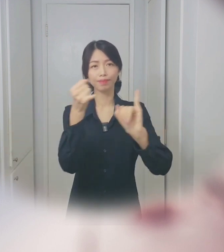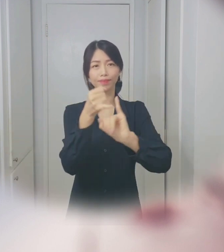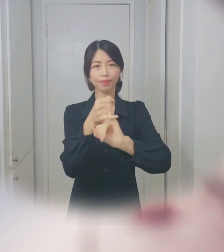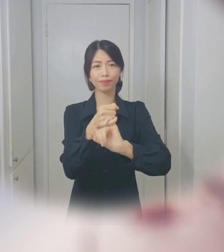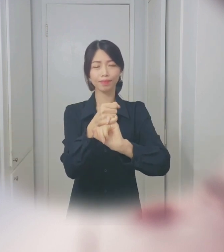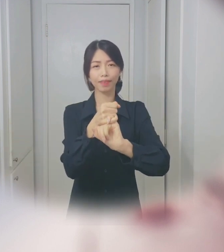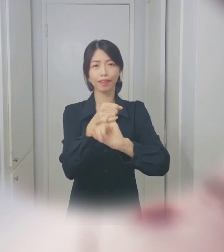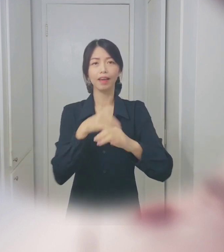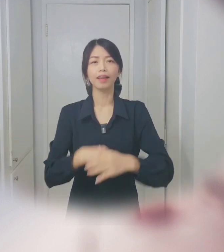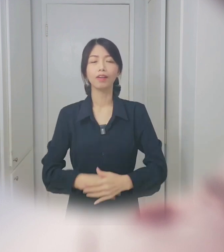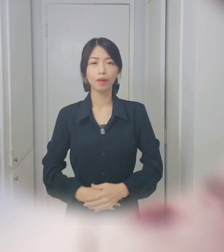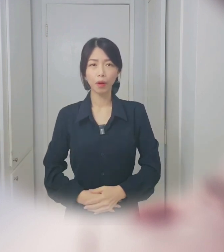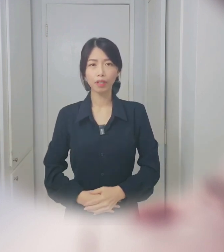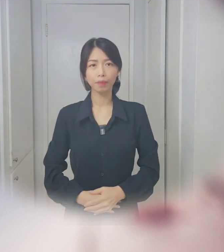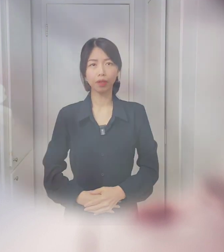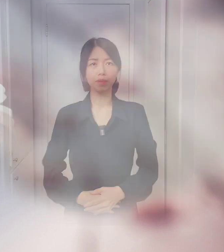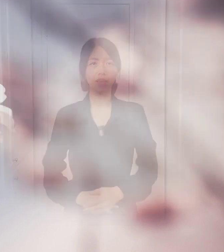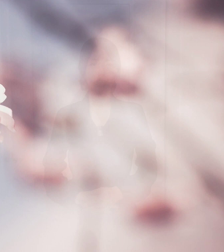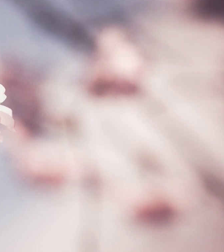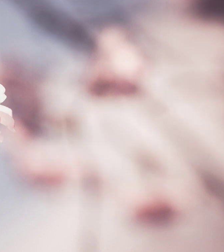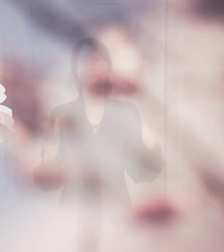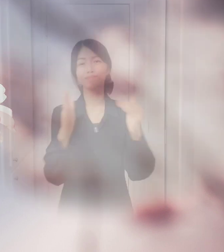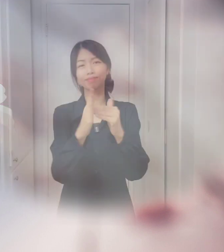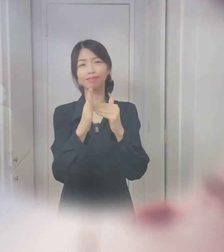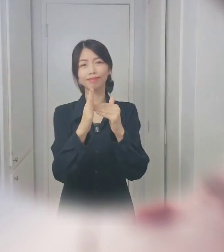이렇게 표현하시면 됩니다.